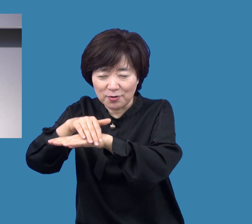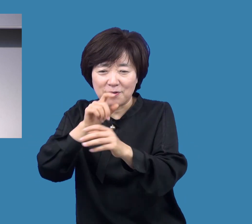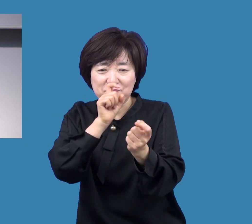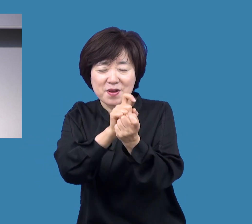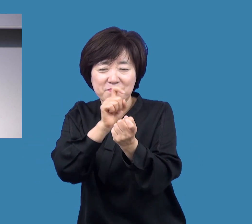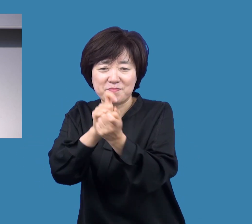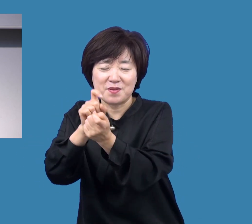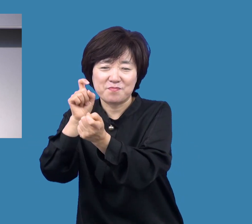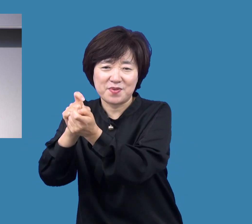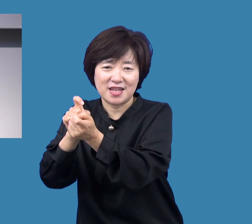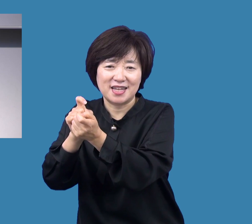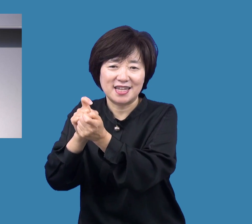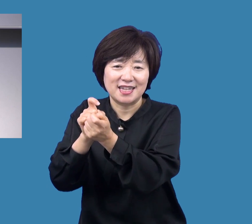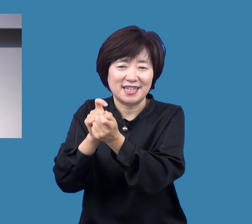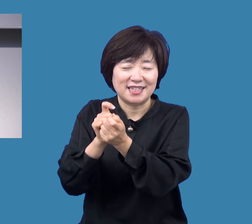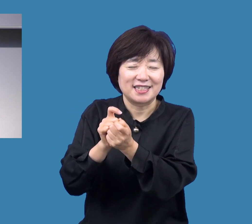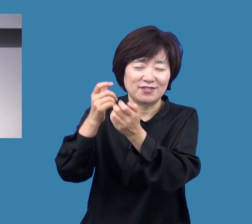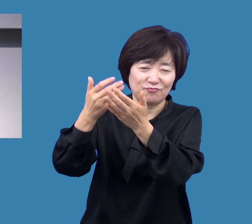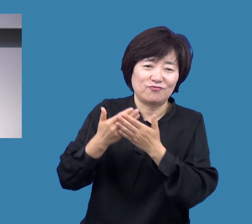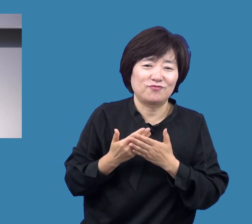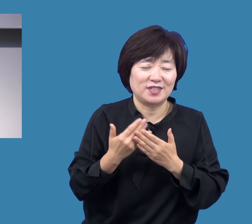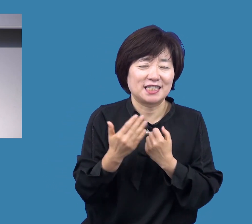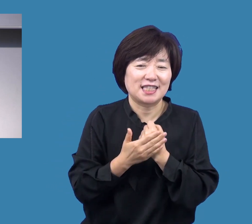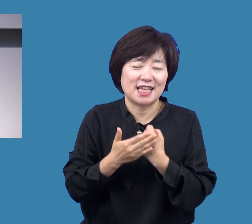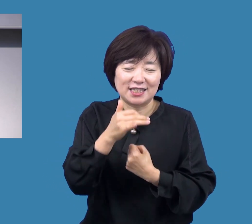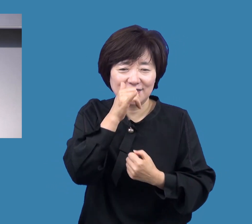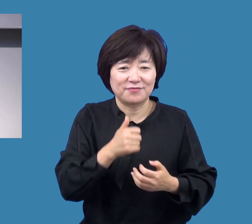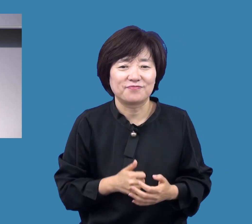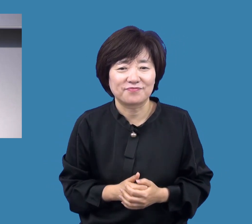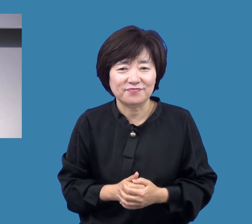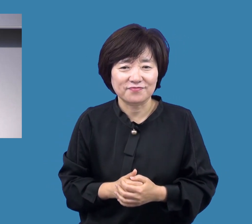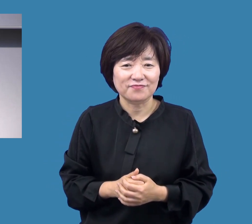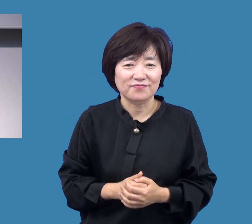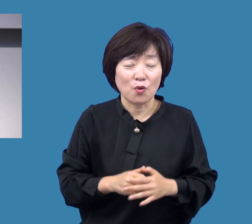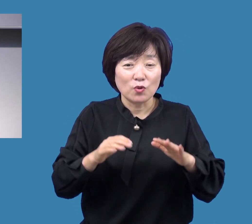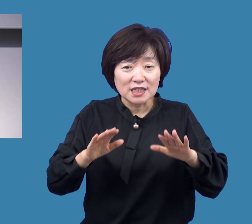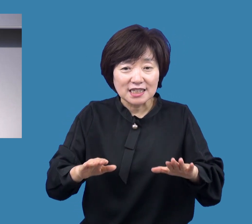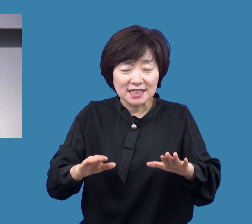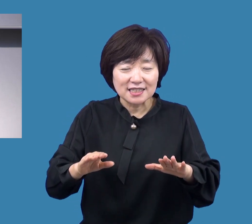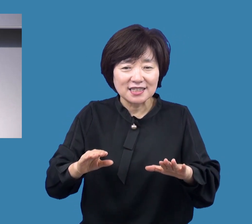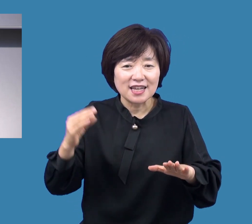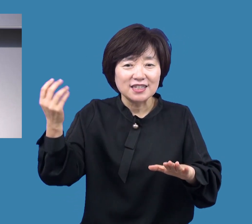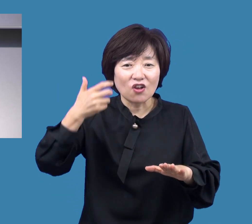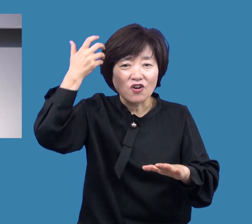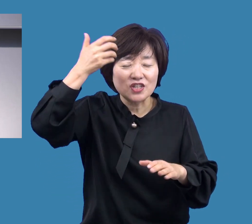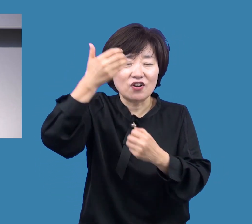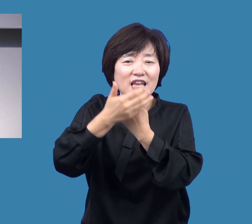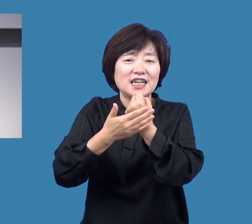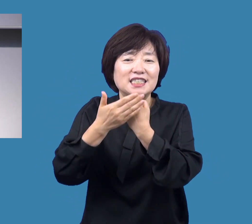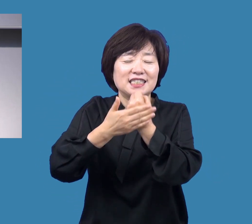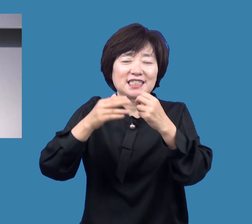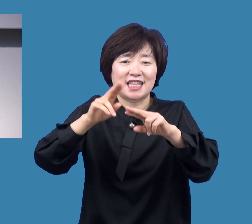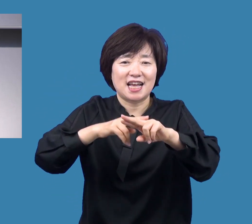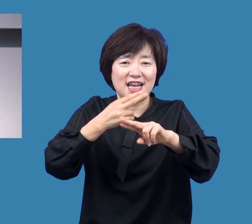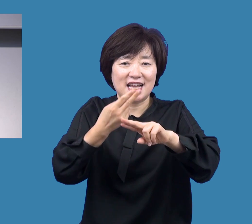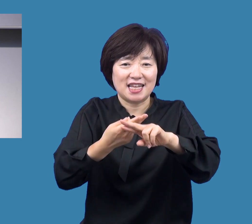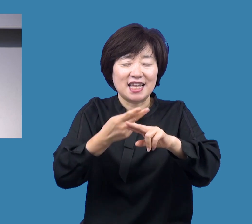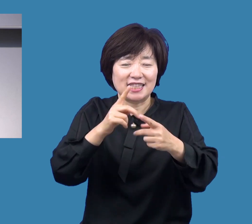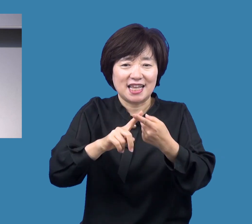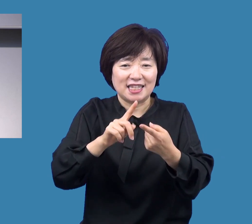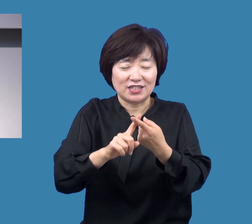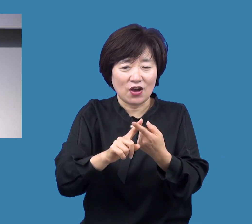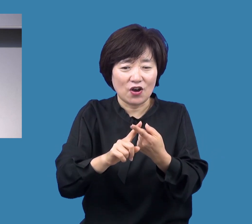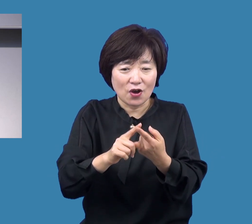정확하게 간섭하시고 계신다는 은혜가 있습니다. 자, 그래서 오늘은 성령의 은사들에 대한 것들을 함께 살펴보고 또